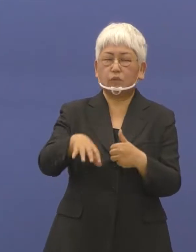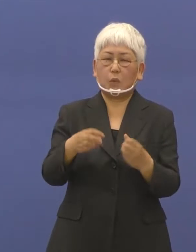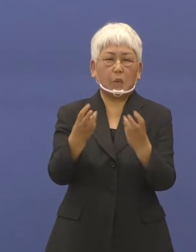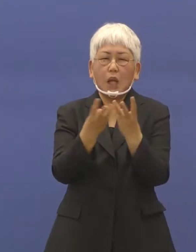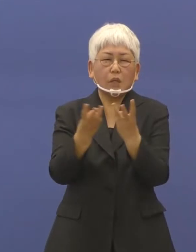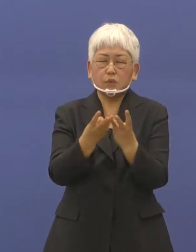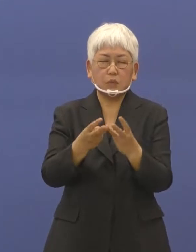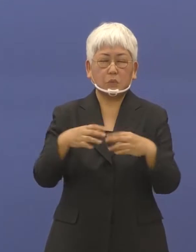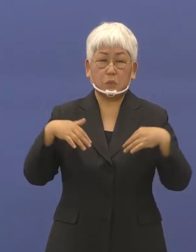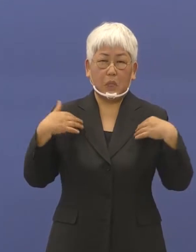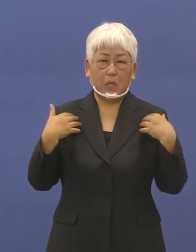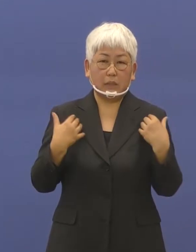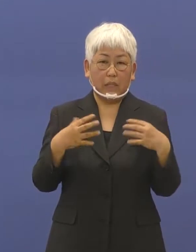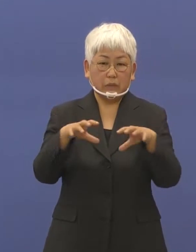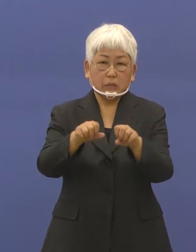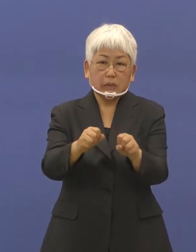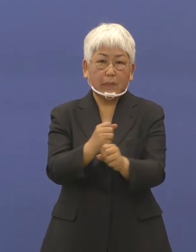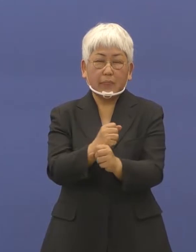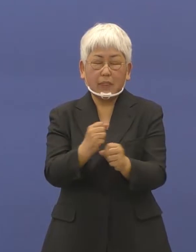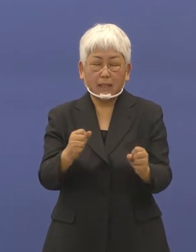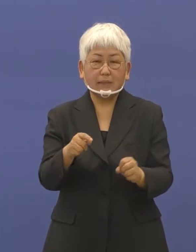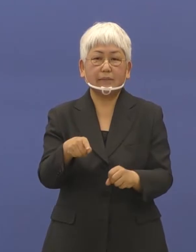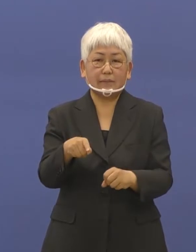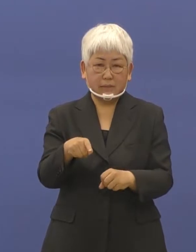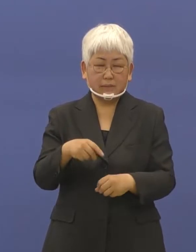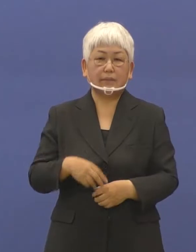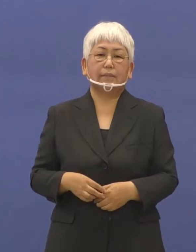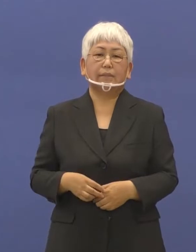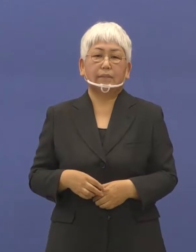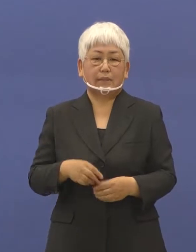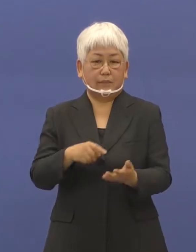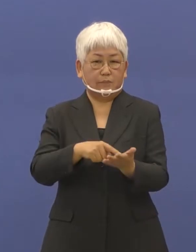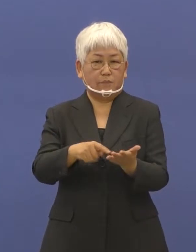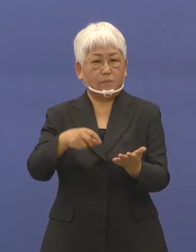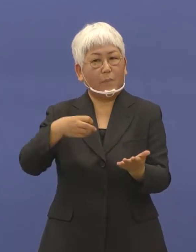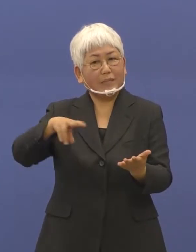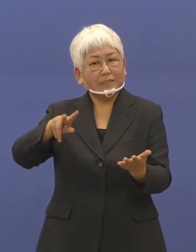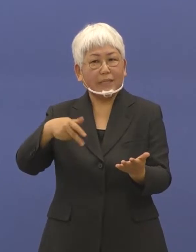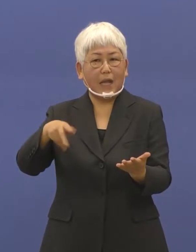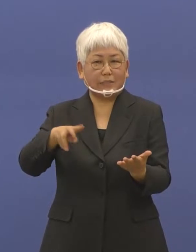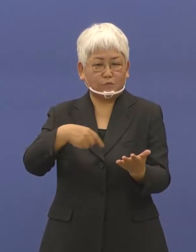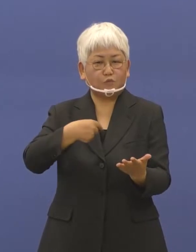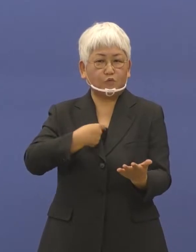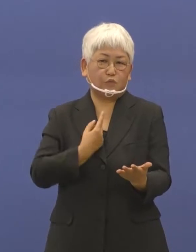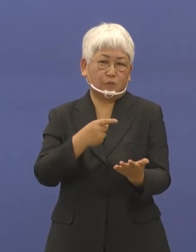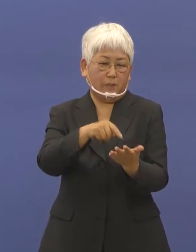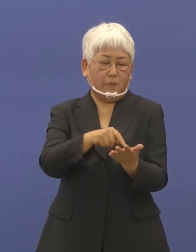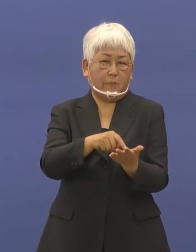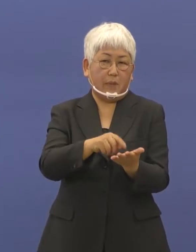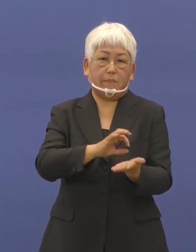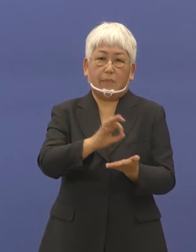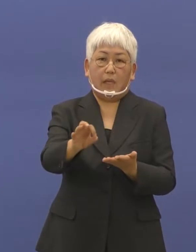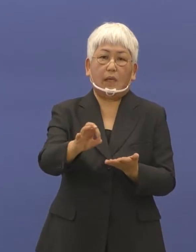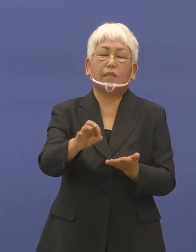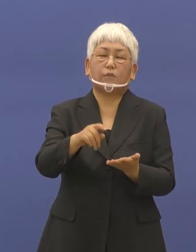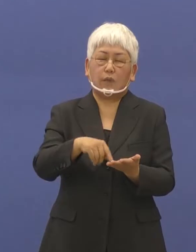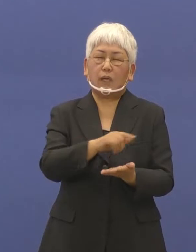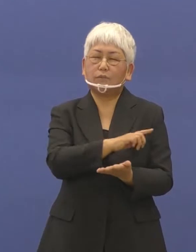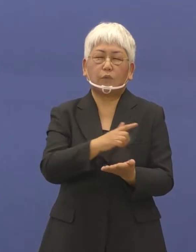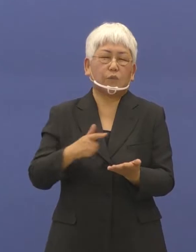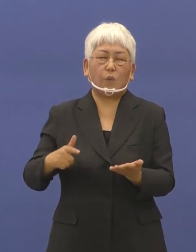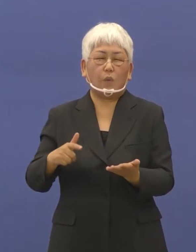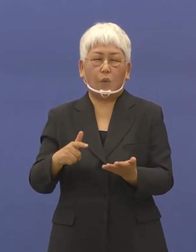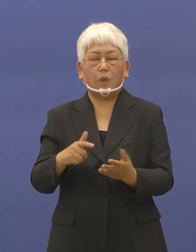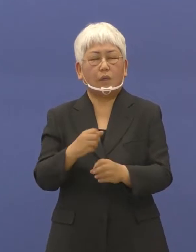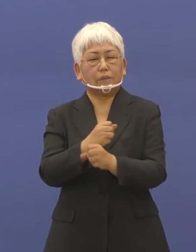療養の支援でありますとか、あとはマイハーシスの登録による療養証明の発行、こういったことができない